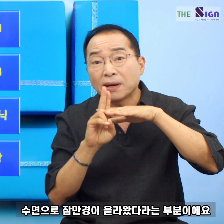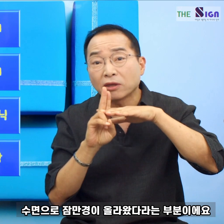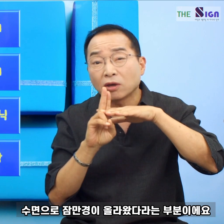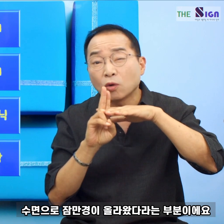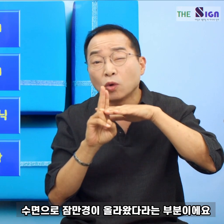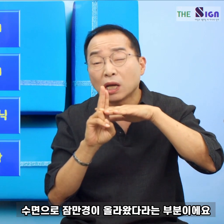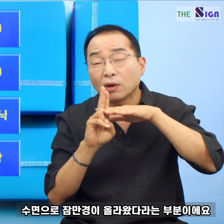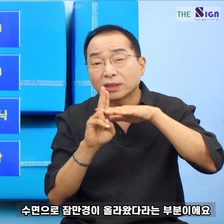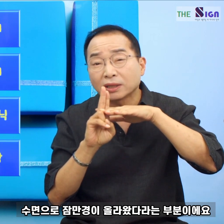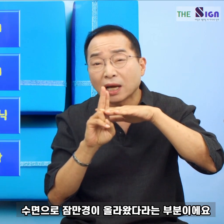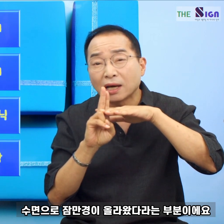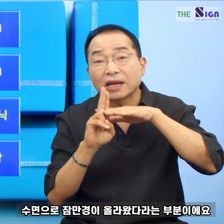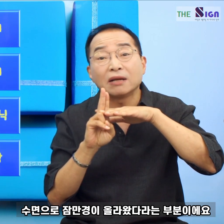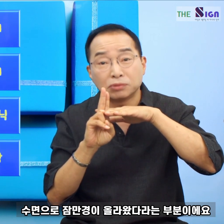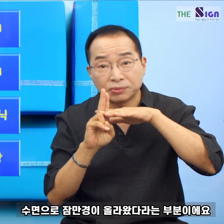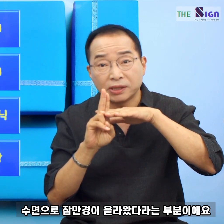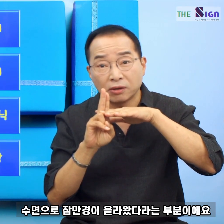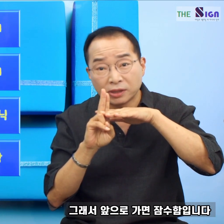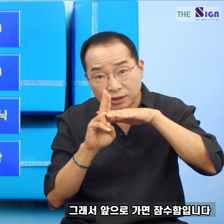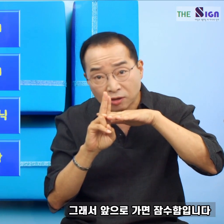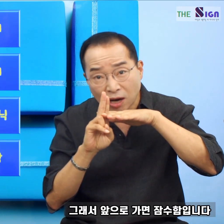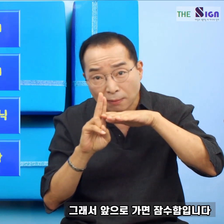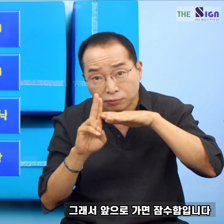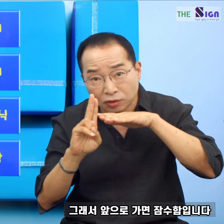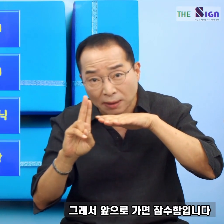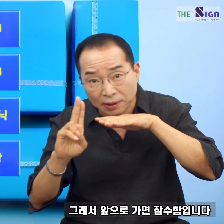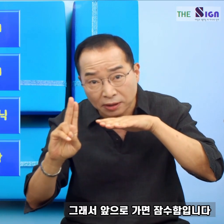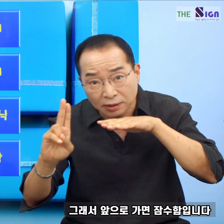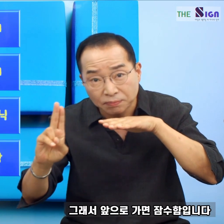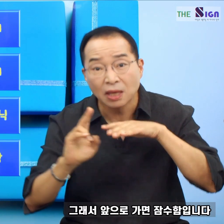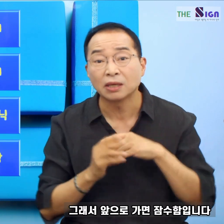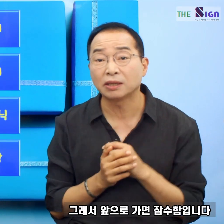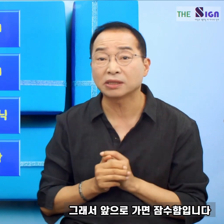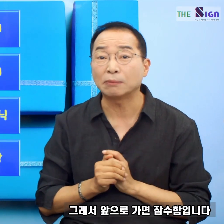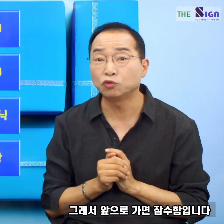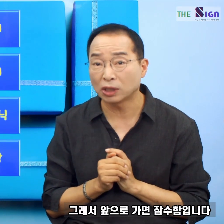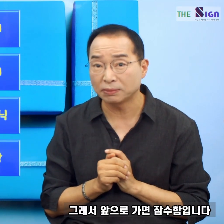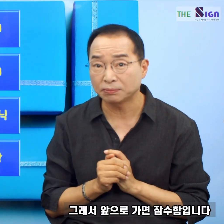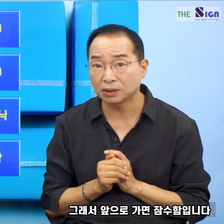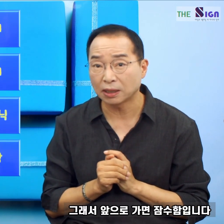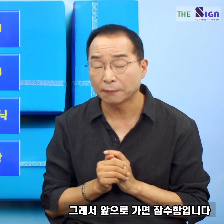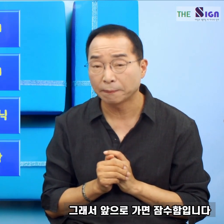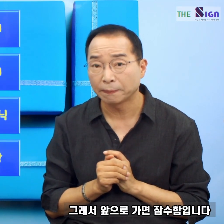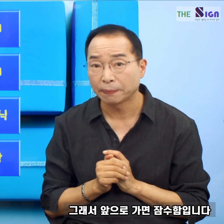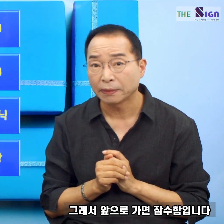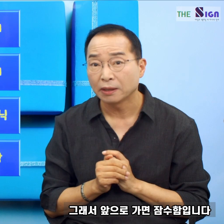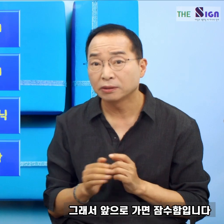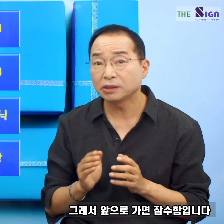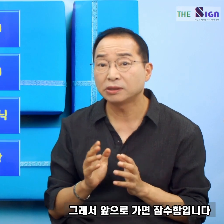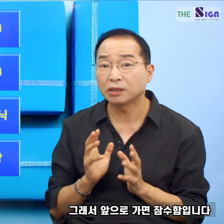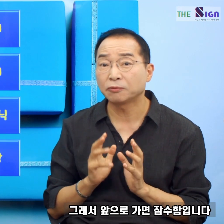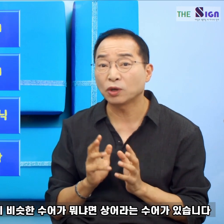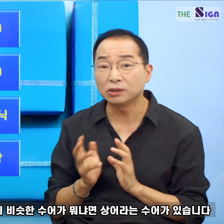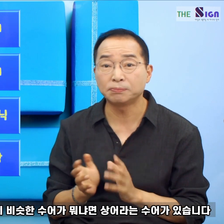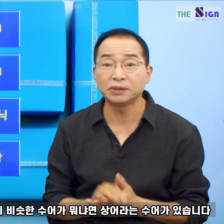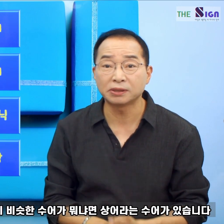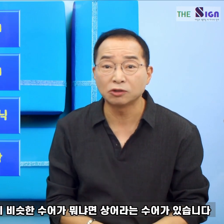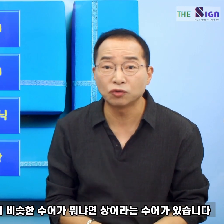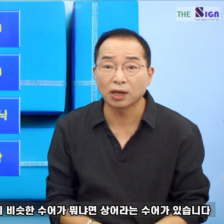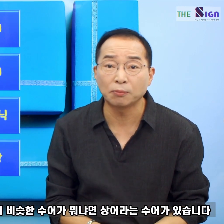잔망경이 올라왔다라는 부분이에요. 그래서 앞으로 가면은 이게 잠수함입니다. 근데 이제 이거 굉장히 비슷한 수어가